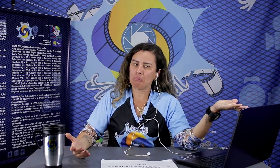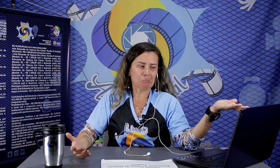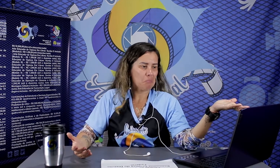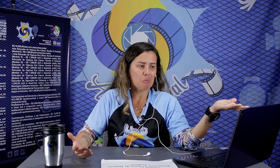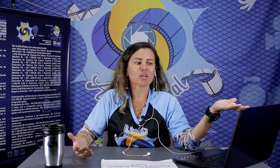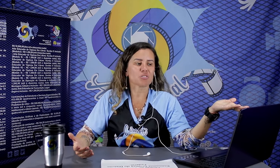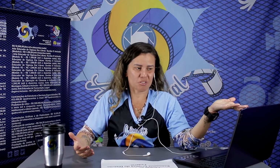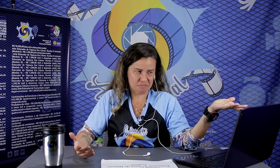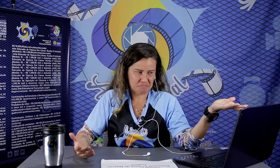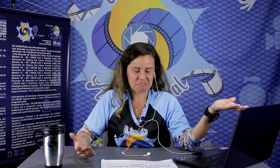Quantos?